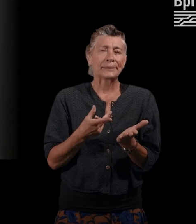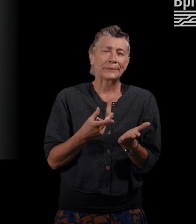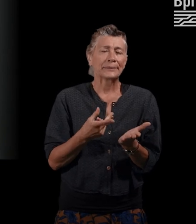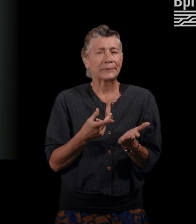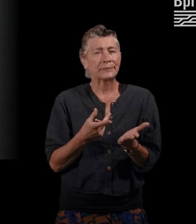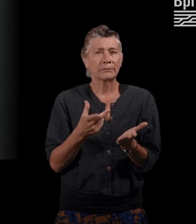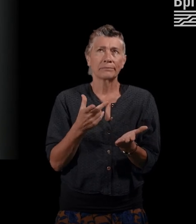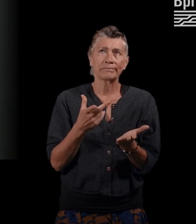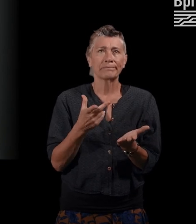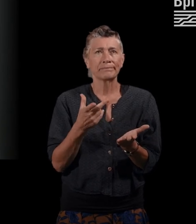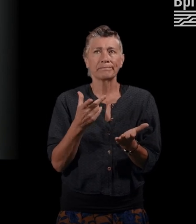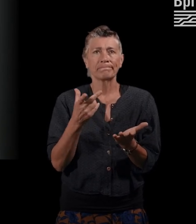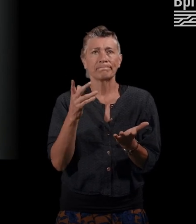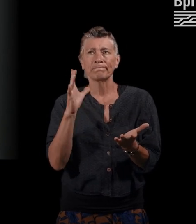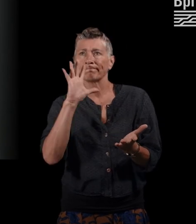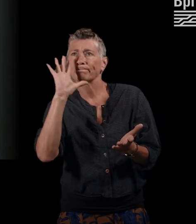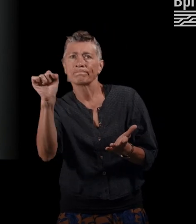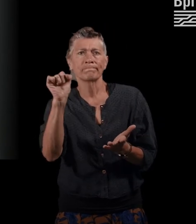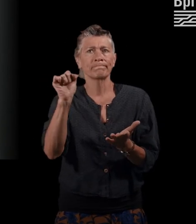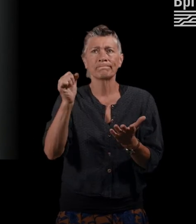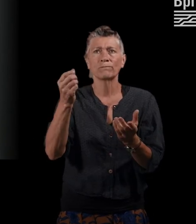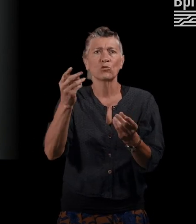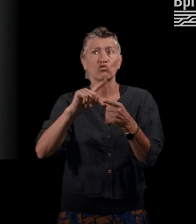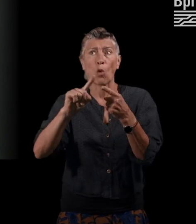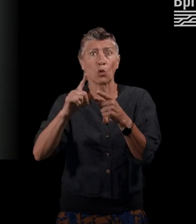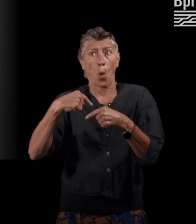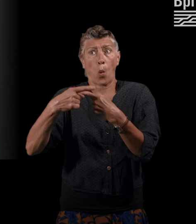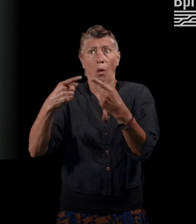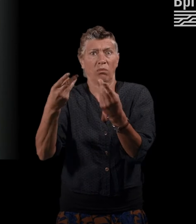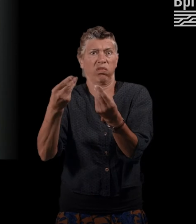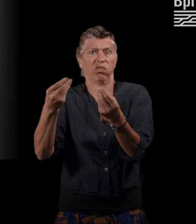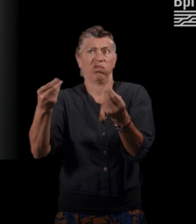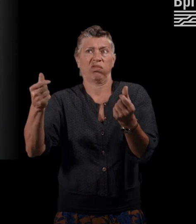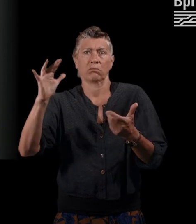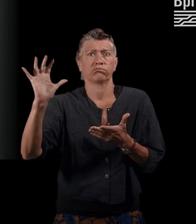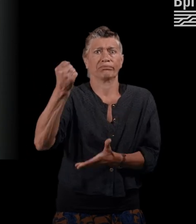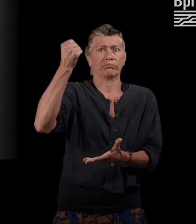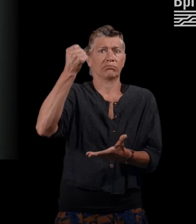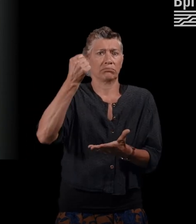qui essaye de fixer effectivement ce qui disparaît, une bâtisse, un tissu urbain,